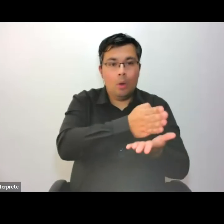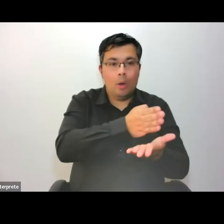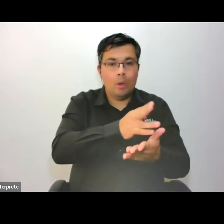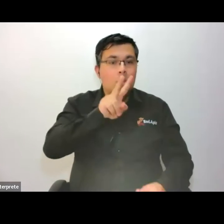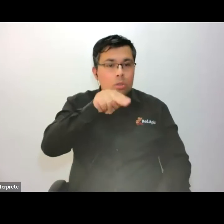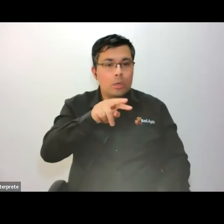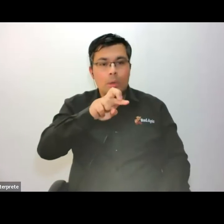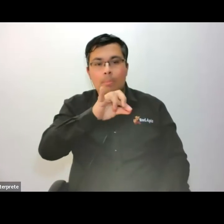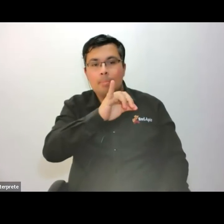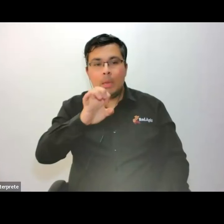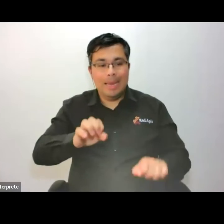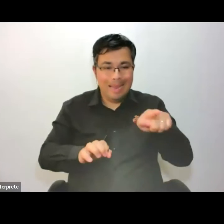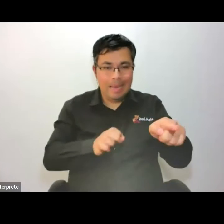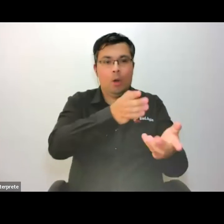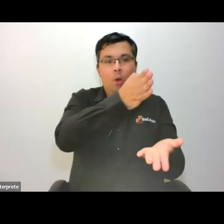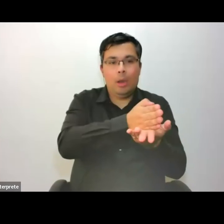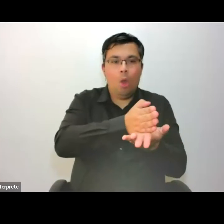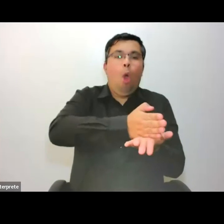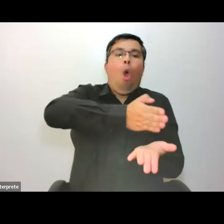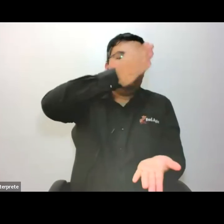establecimiento está obligado a recibir.